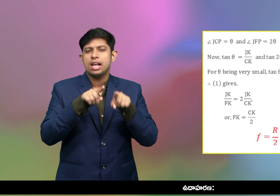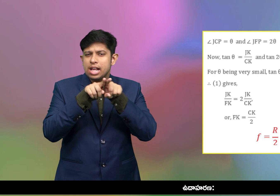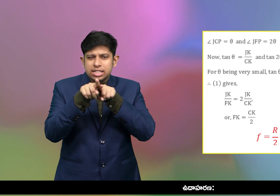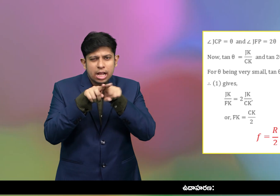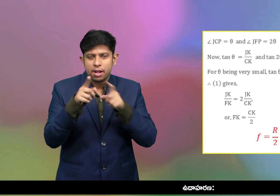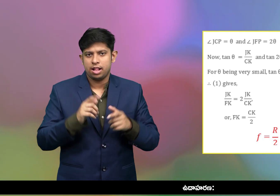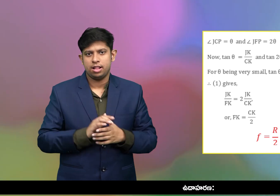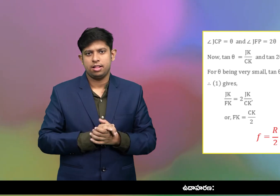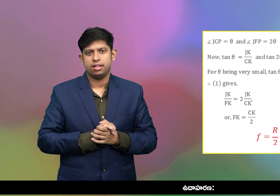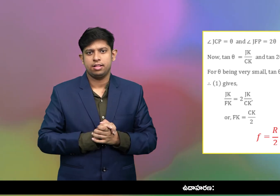ఉదాహరణ,